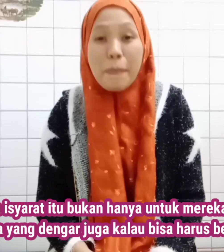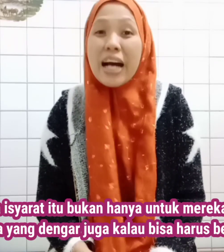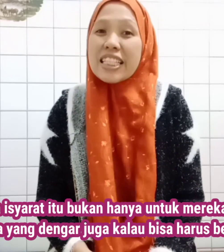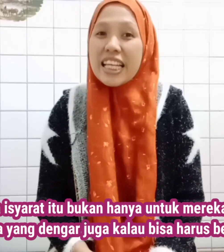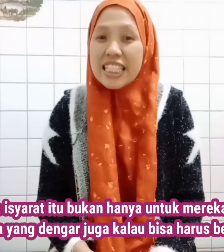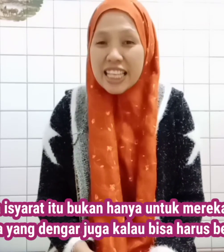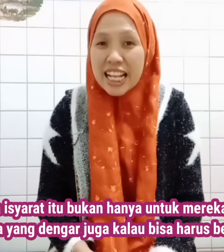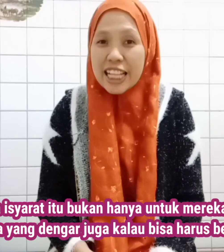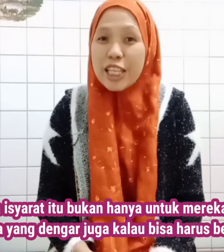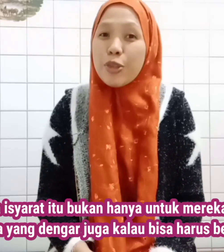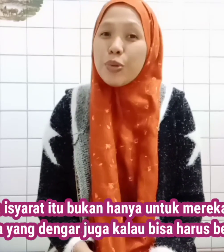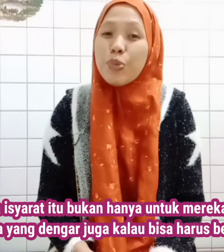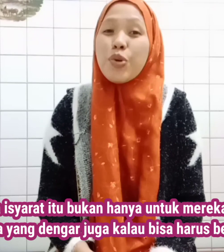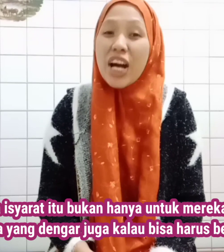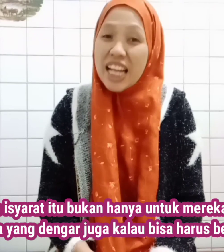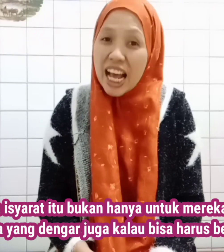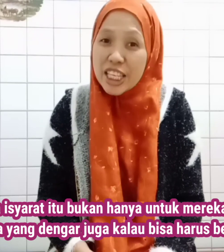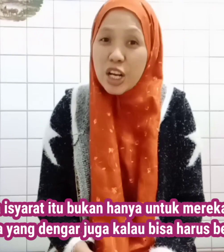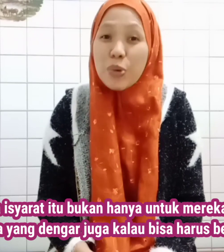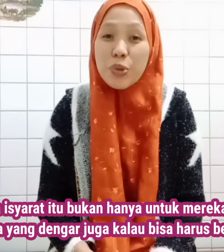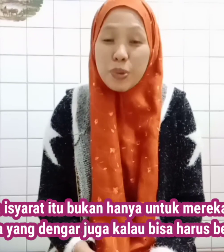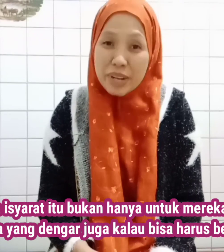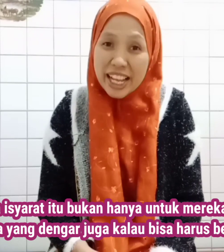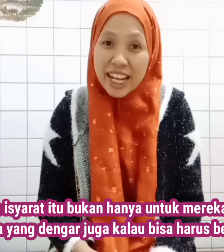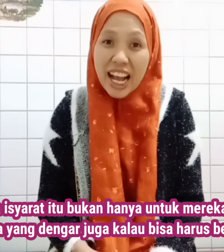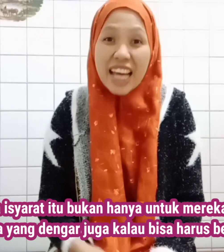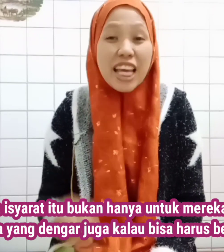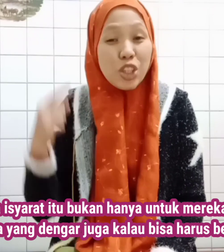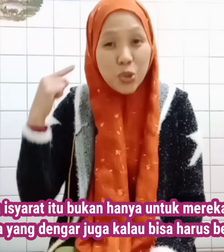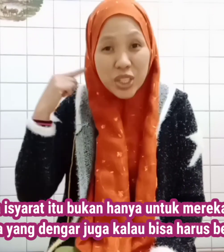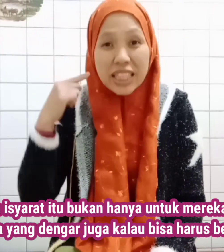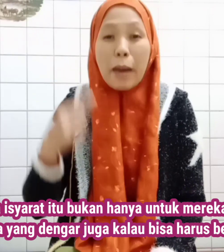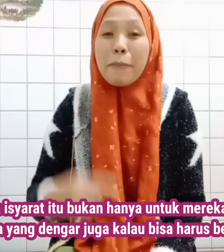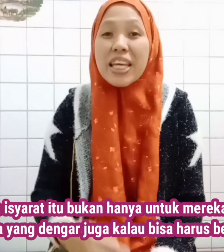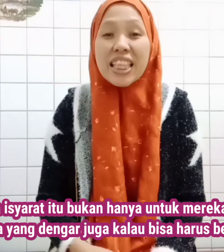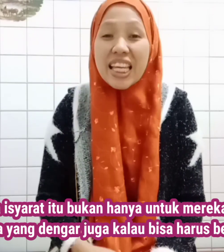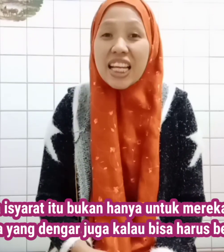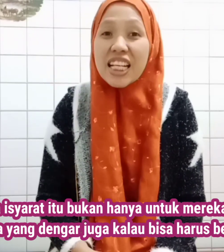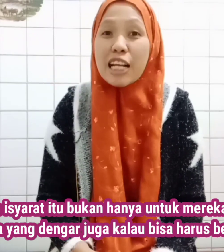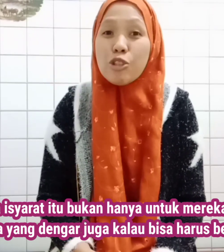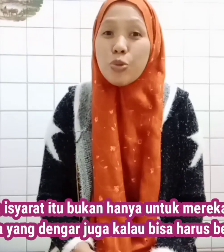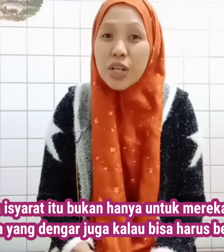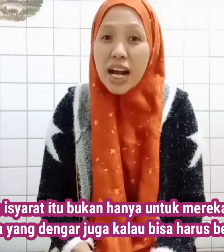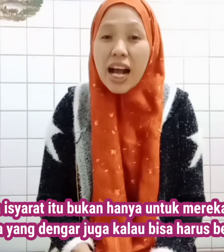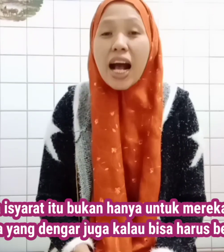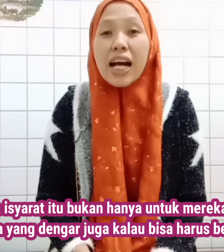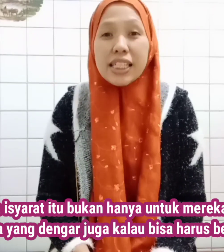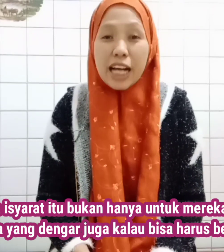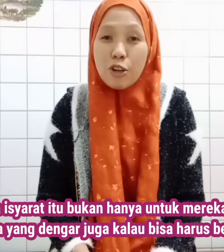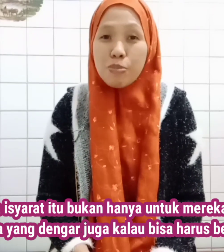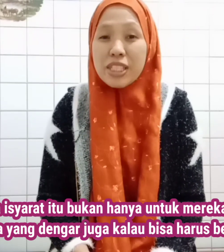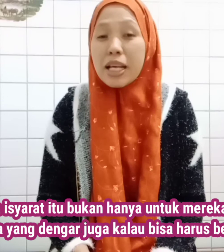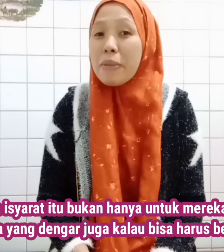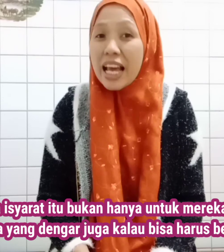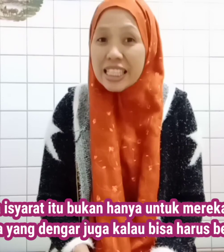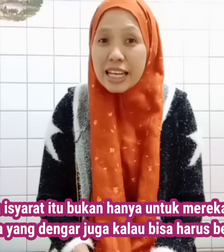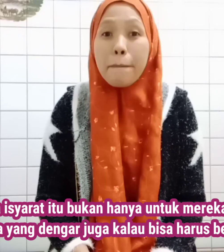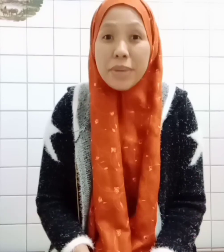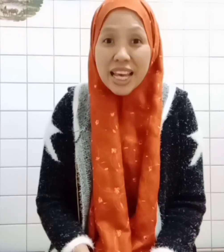bahasa isyarat itu bukan hanya untuk mereka yang tuli, tapi kita yang dengar juga kalau bisa belajar biar